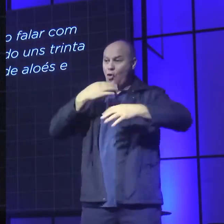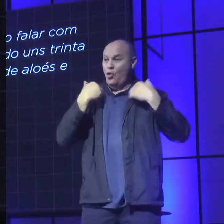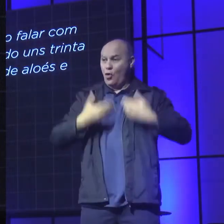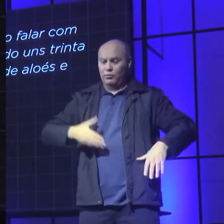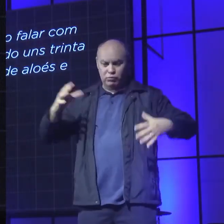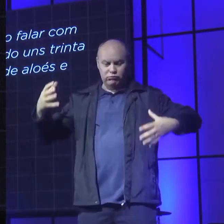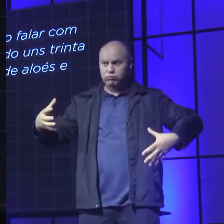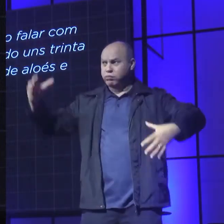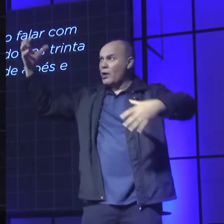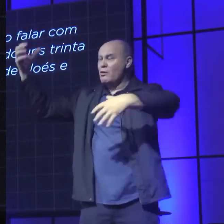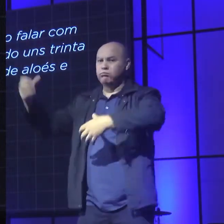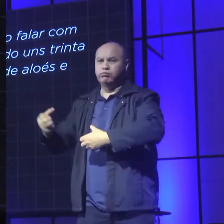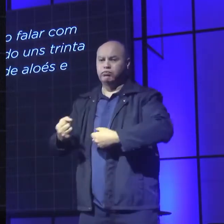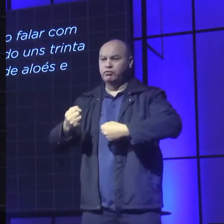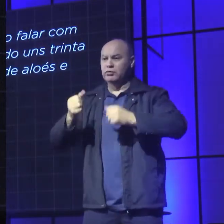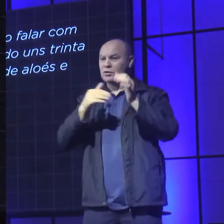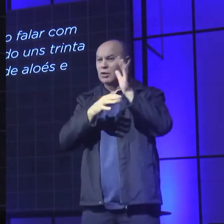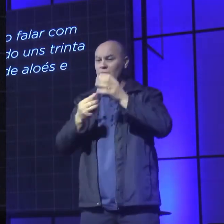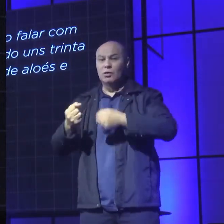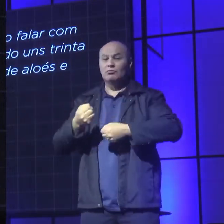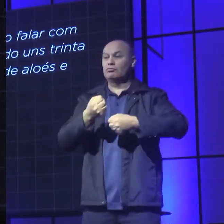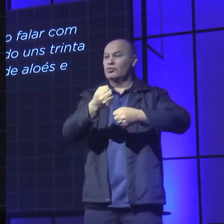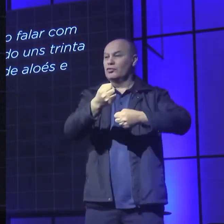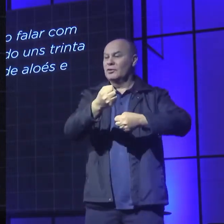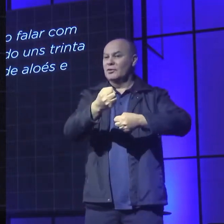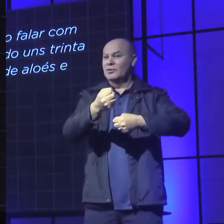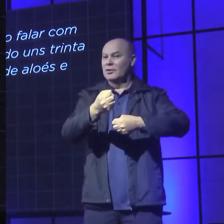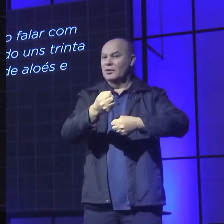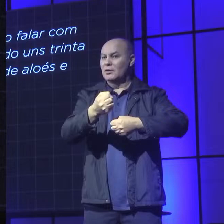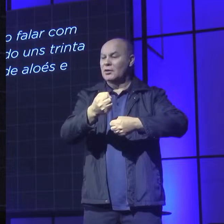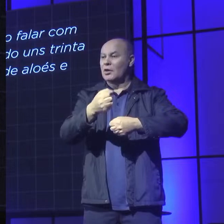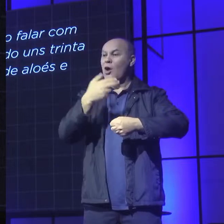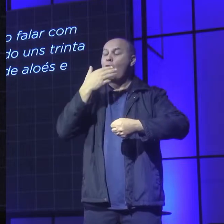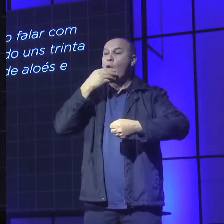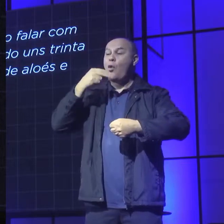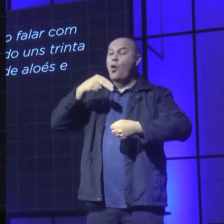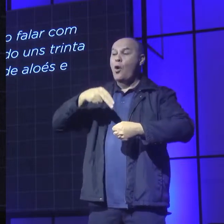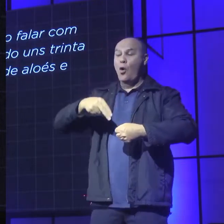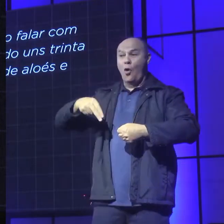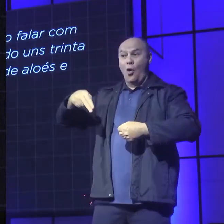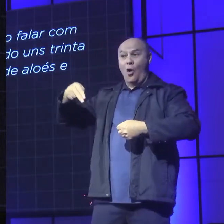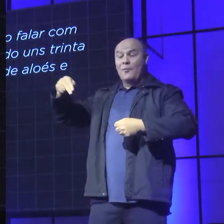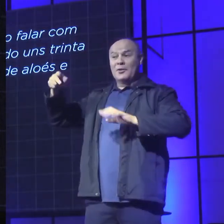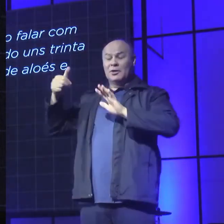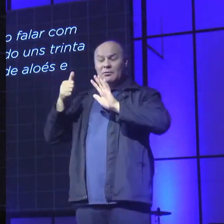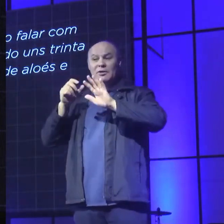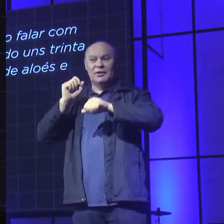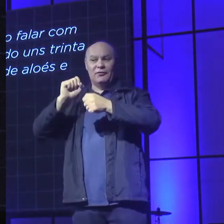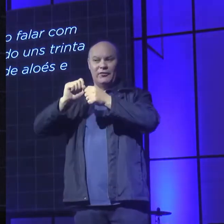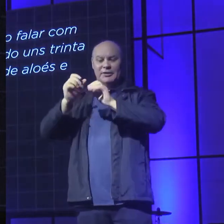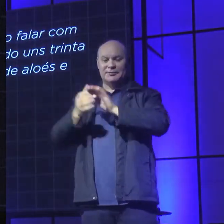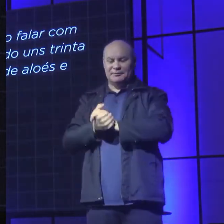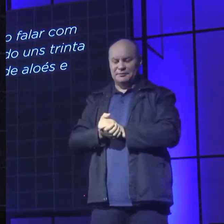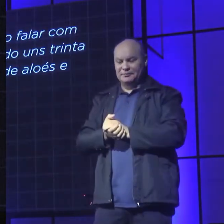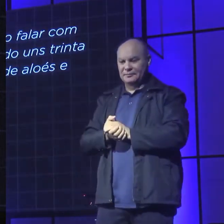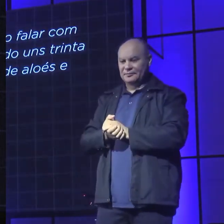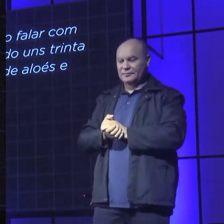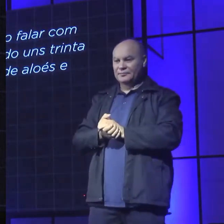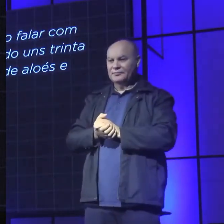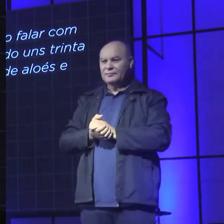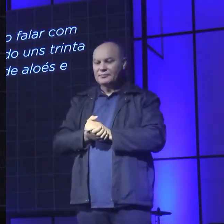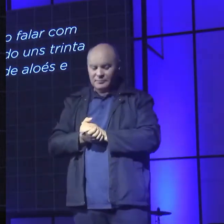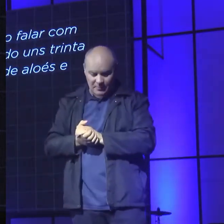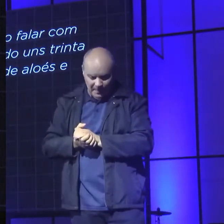Nicodemos vai até lá, e se fosse para sermos honestos, agora era o momento errado dele